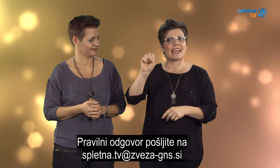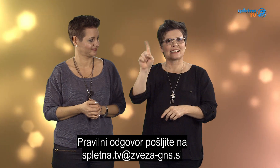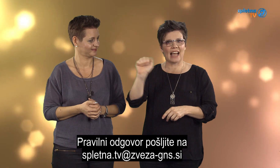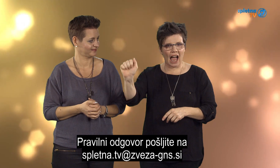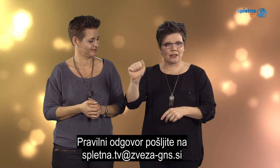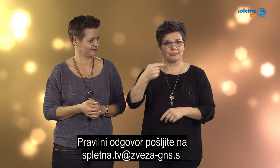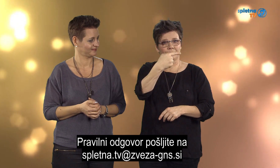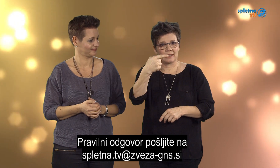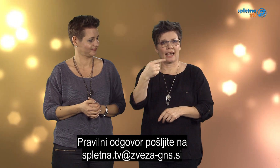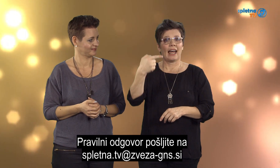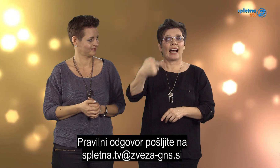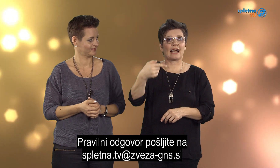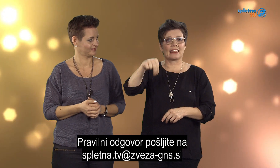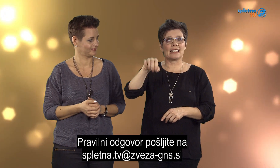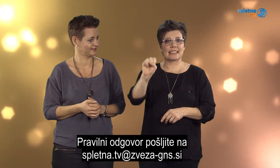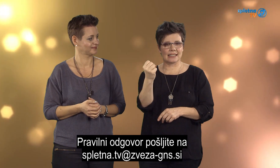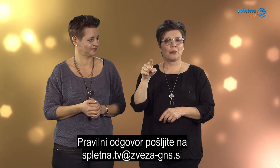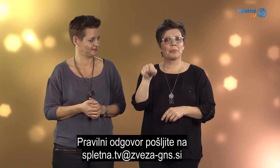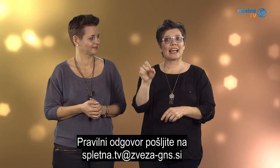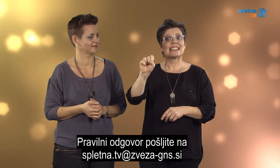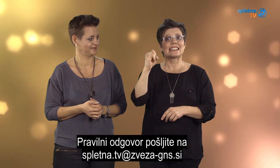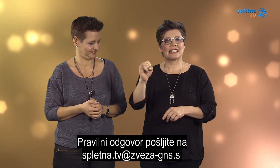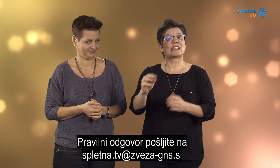spletna.tv/afna-gns.si s pripisom Novoletna oddaja.